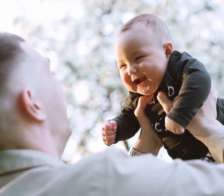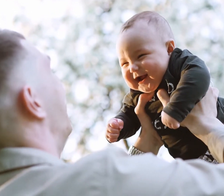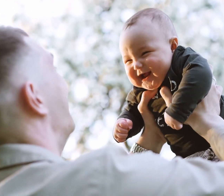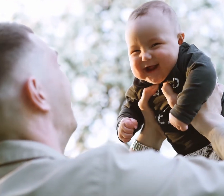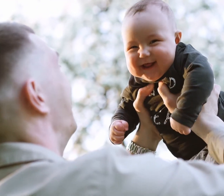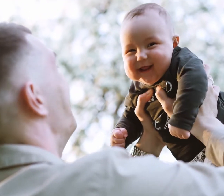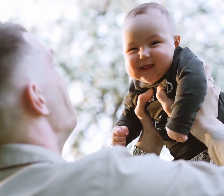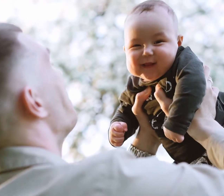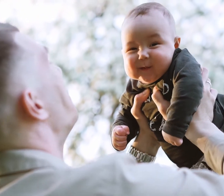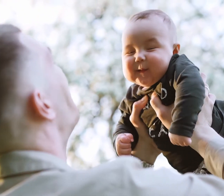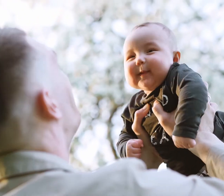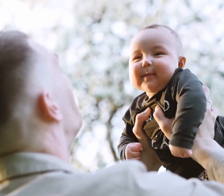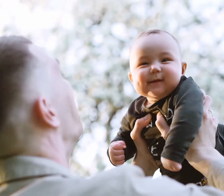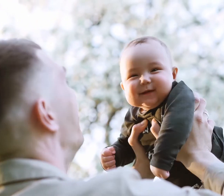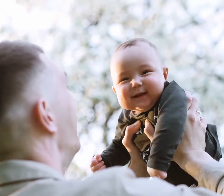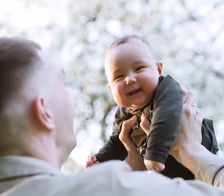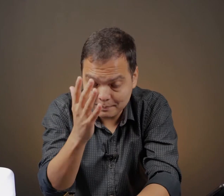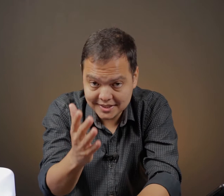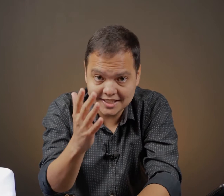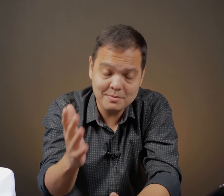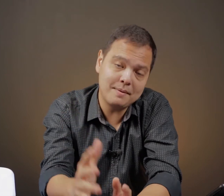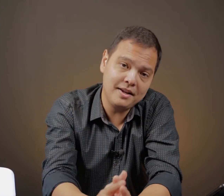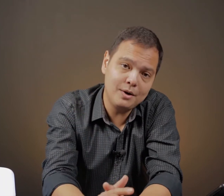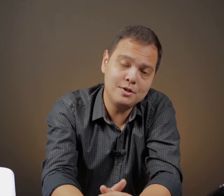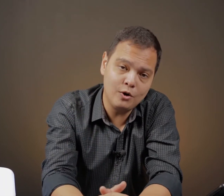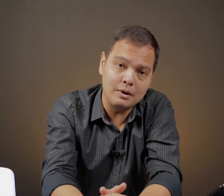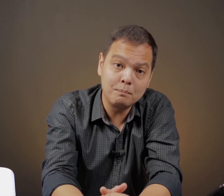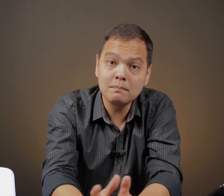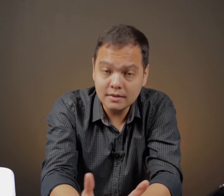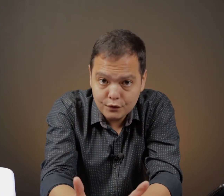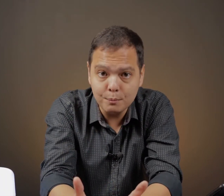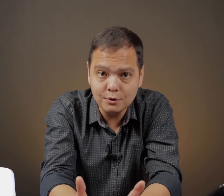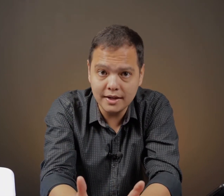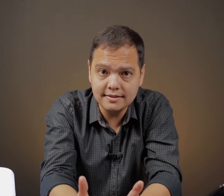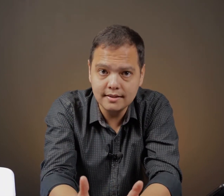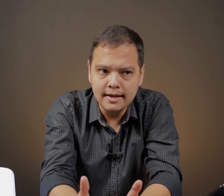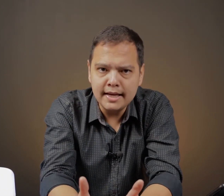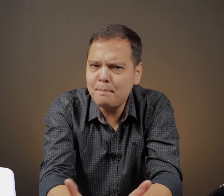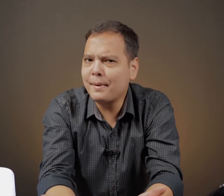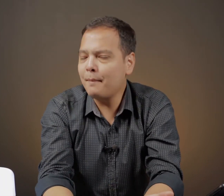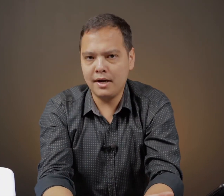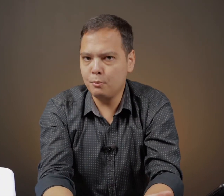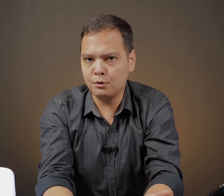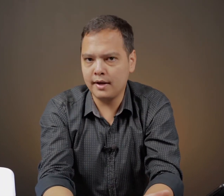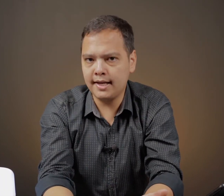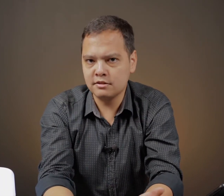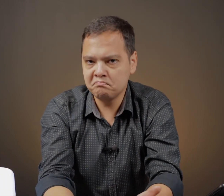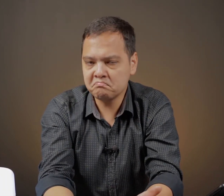mais específicos. Eu e você já precisamos aprender um idioma, que foi o português. E para aprender o português,